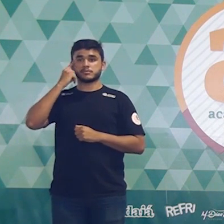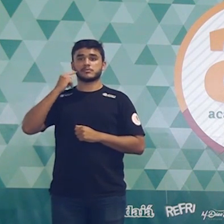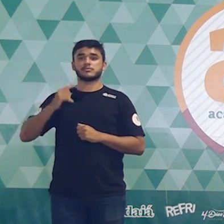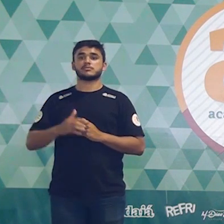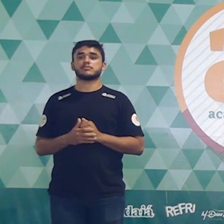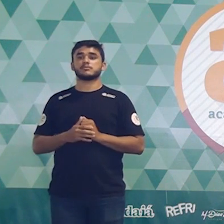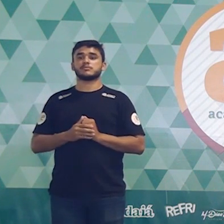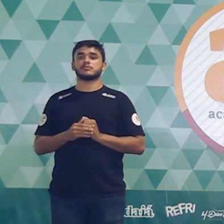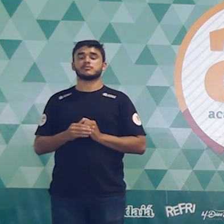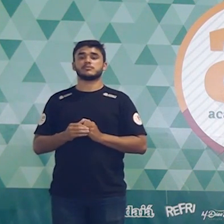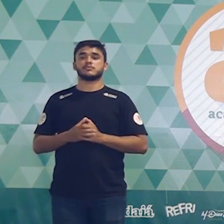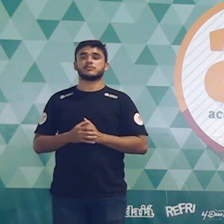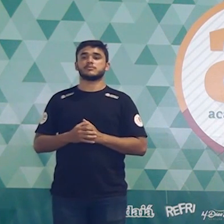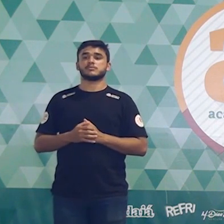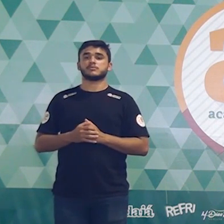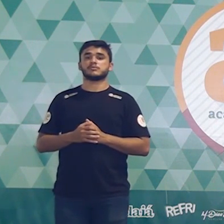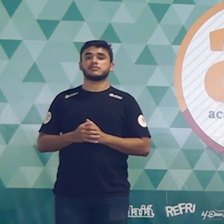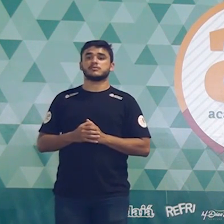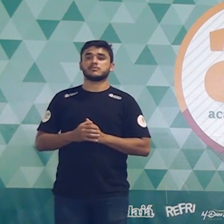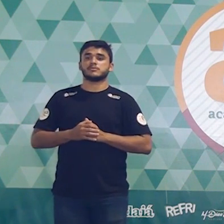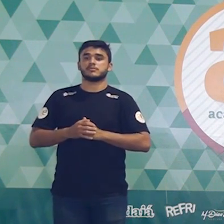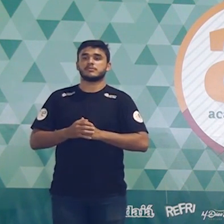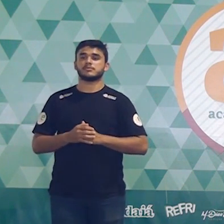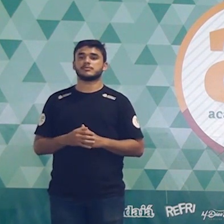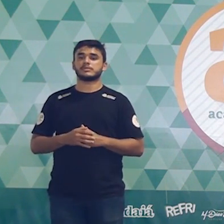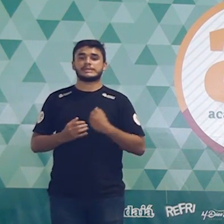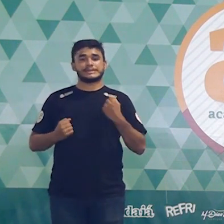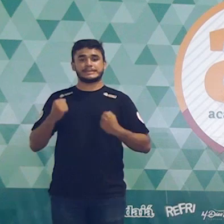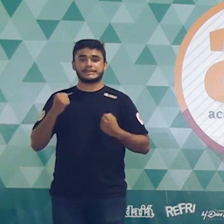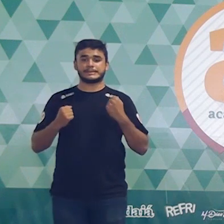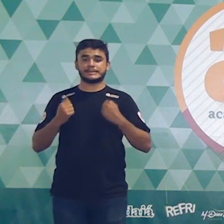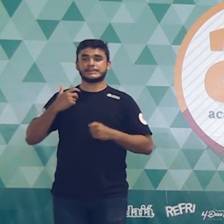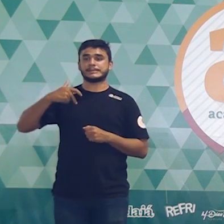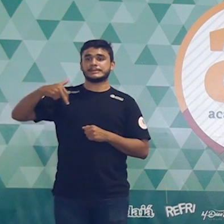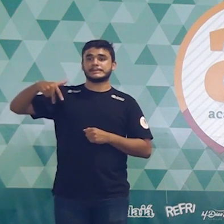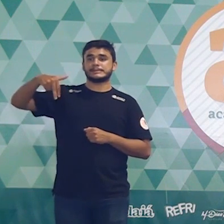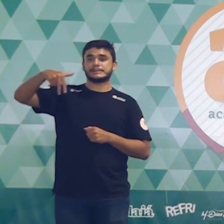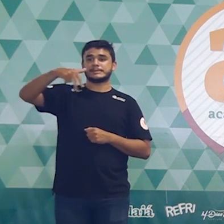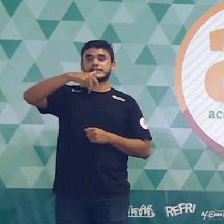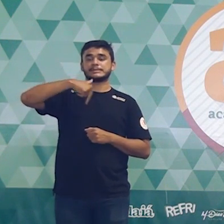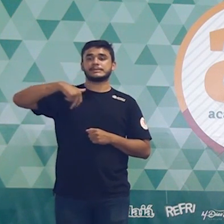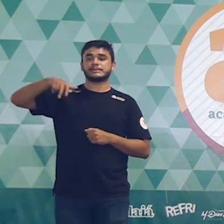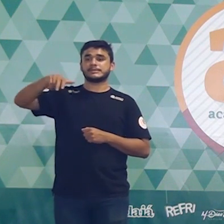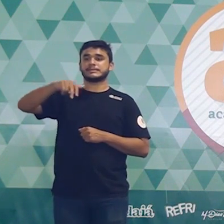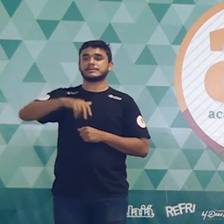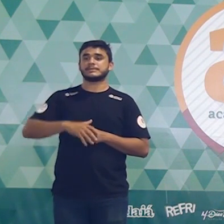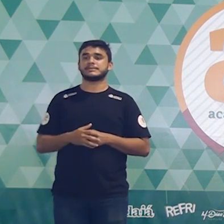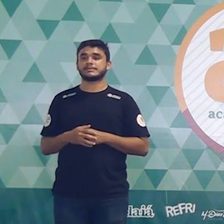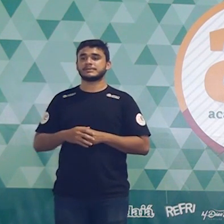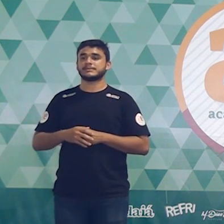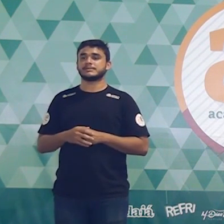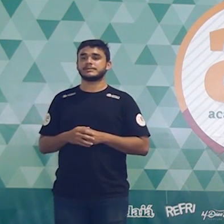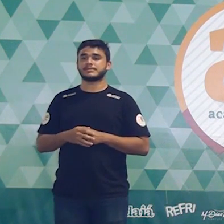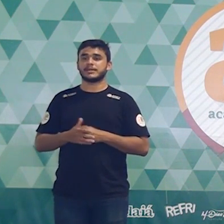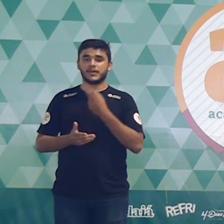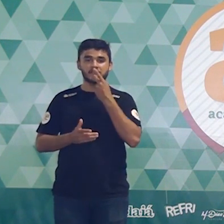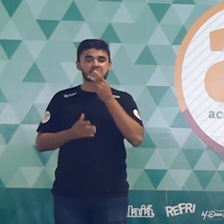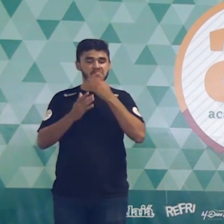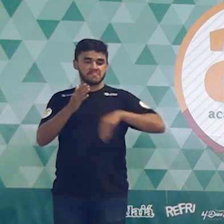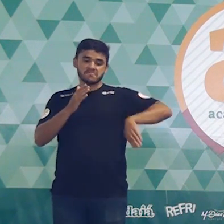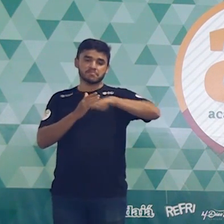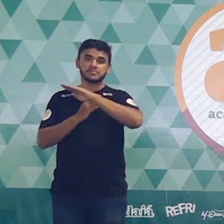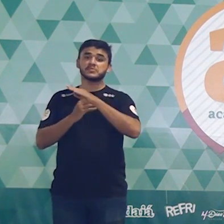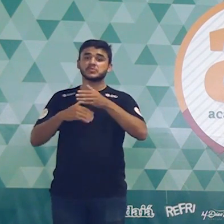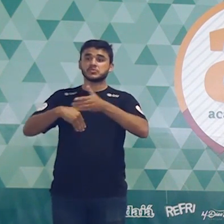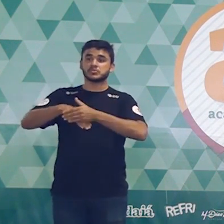Estou anotando? Parei para beber água aqui na maratona que eu estou fazendo. Quando eu era adolescente, eu jogava futebol de salão, era bom, tinha uma patada de esquerda boa.